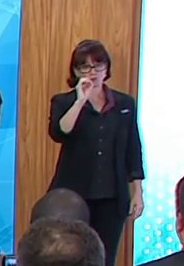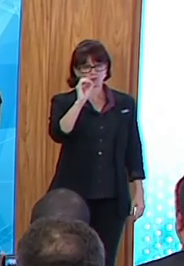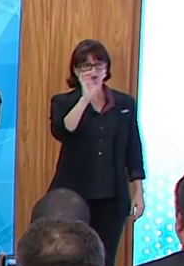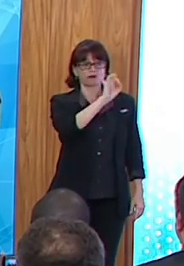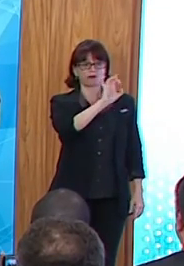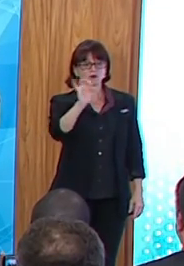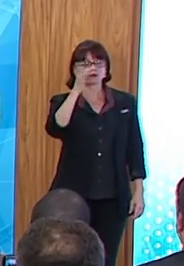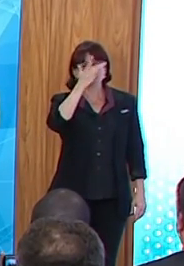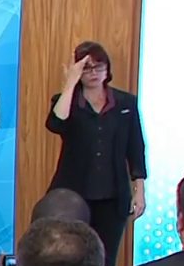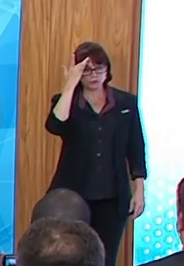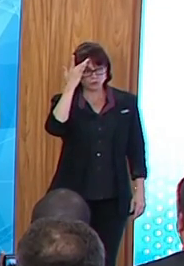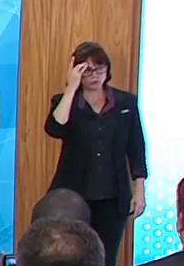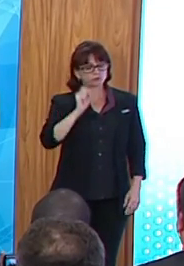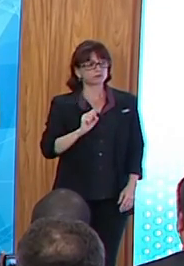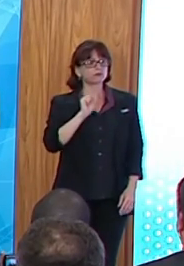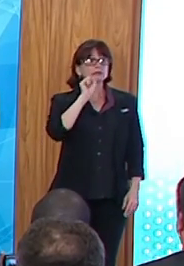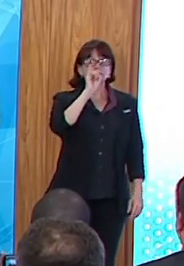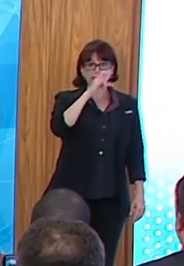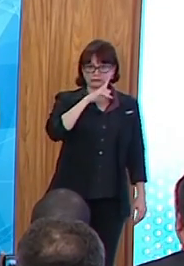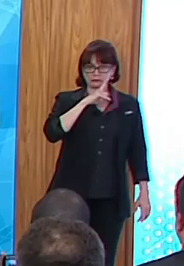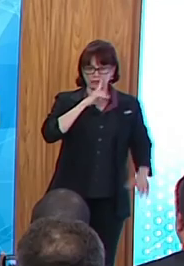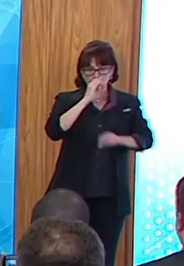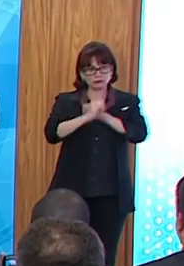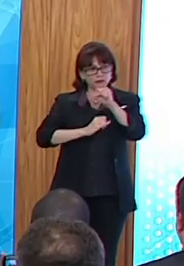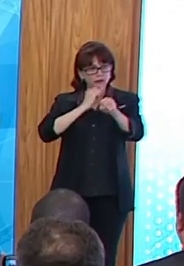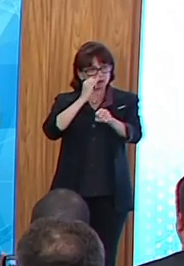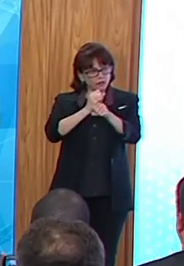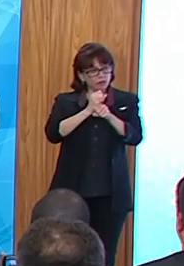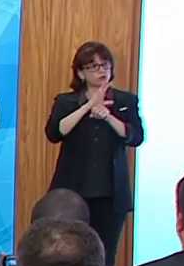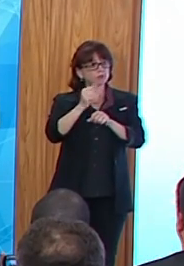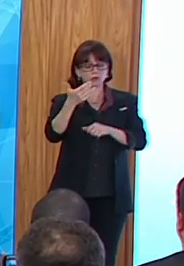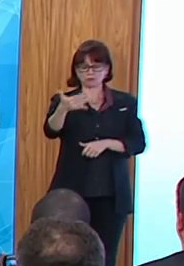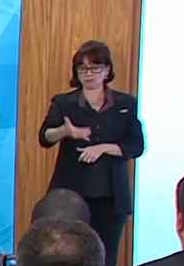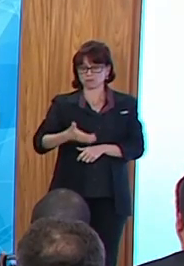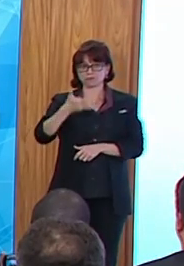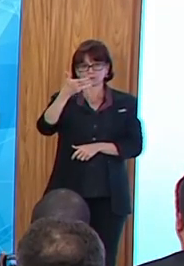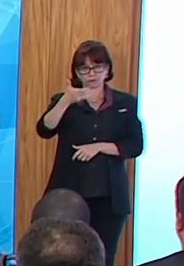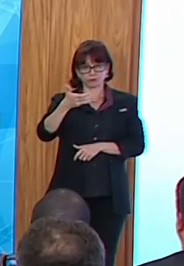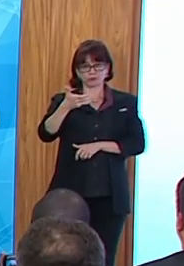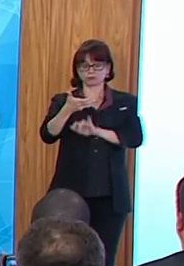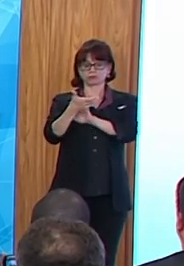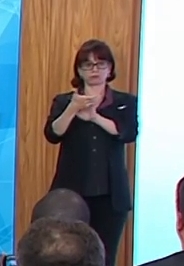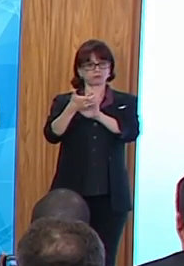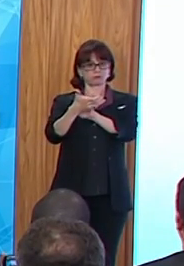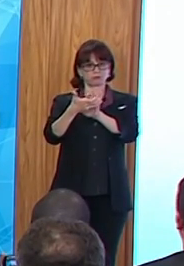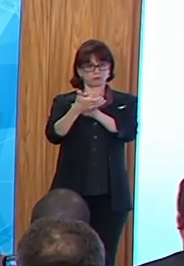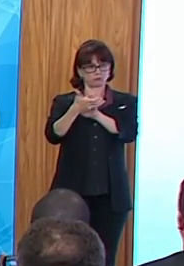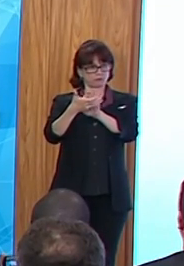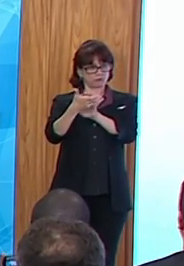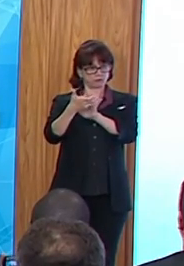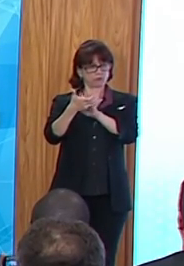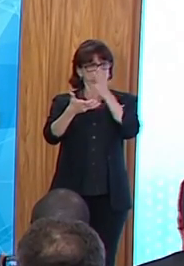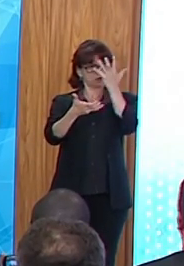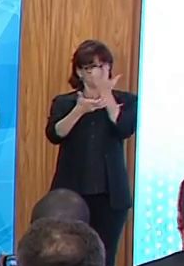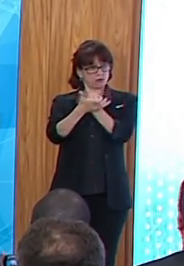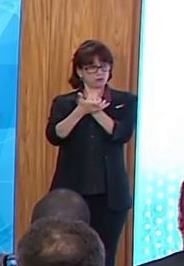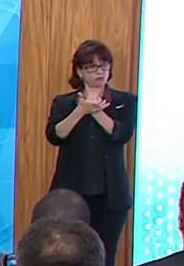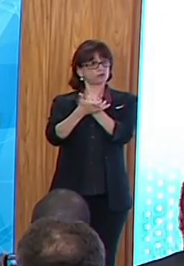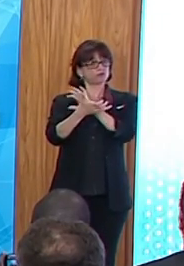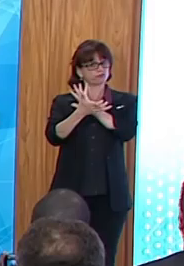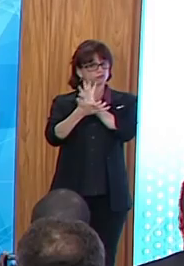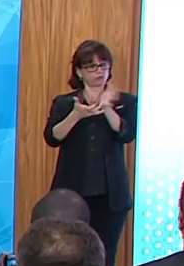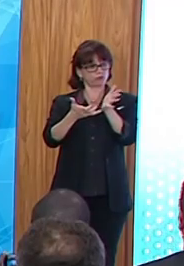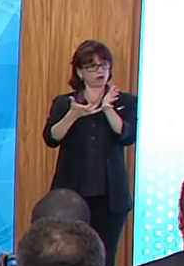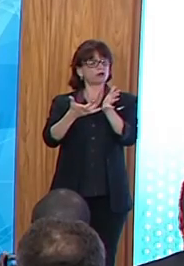quem tem conexão com a internet pega seu celular faz pelo celular todo o cadastramento a